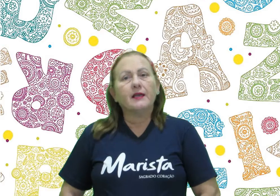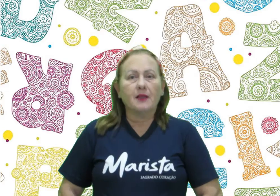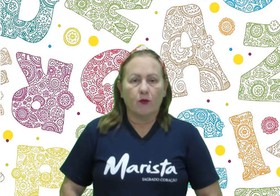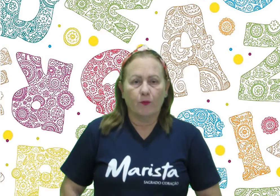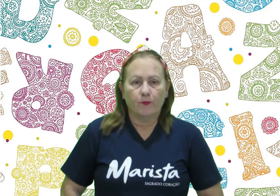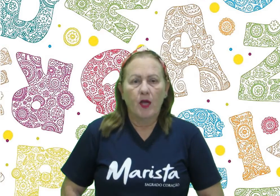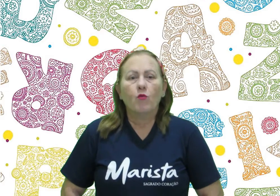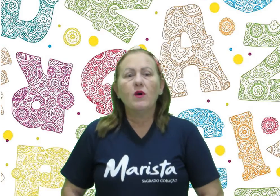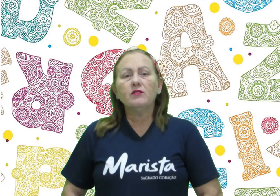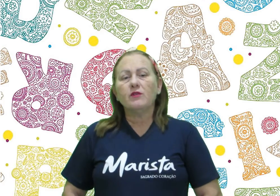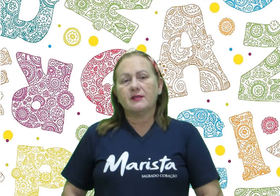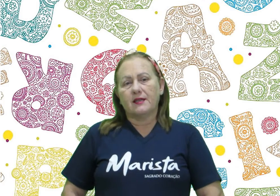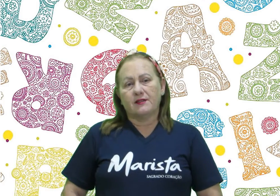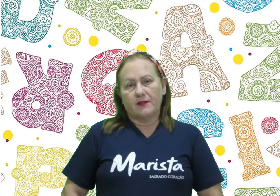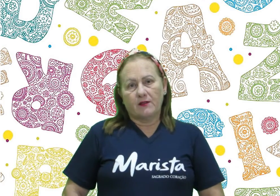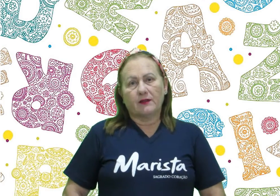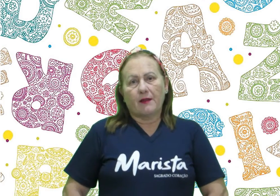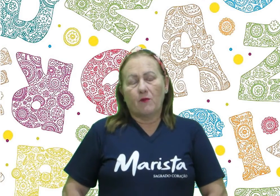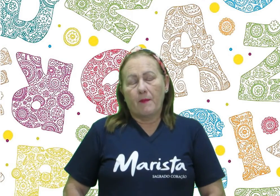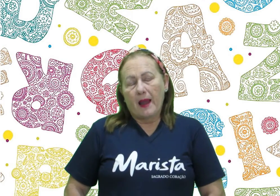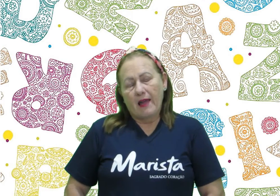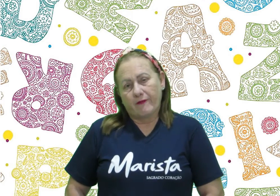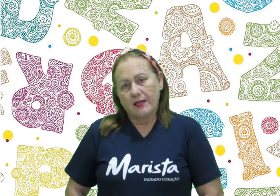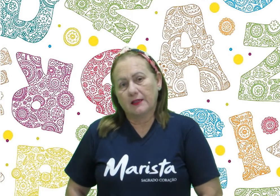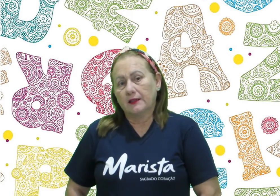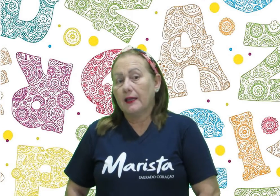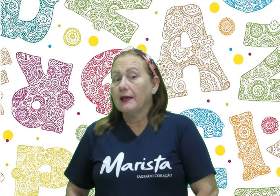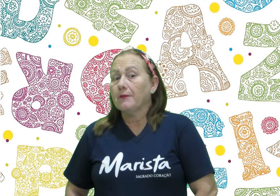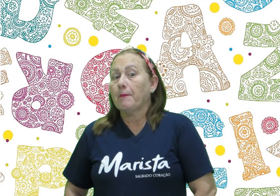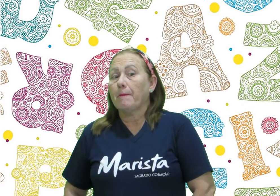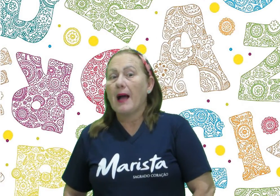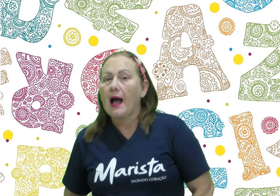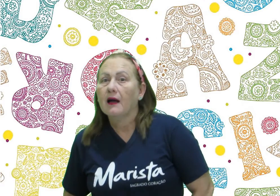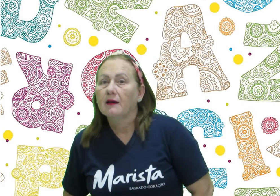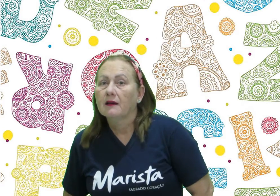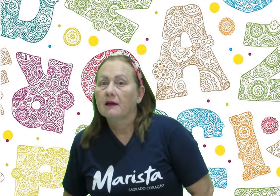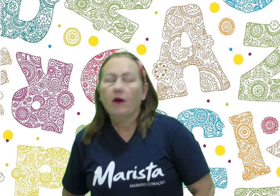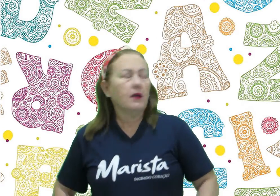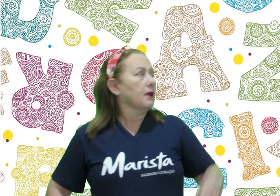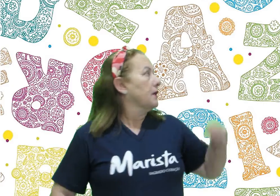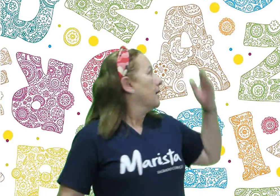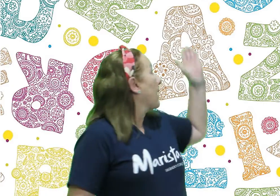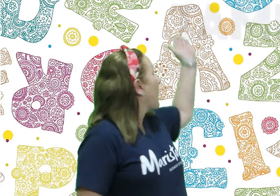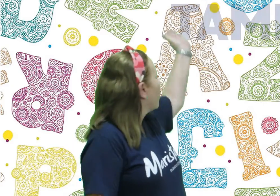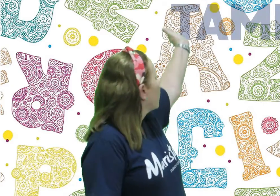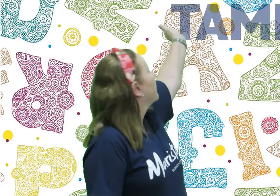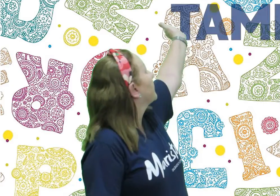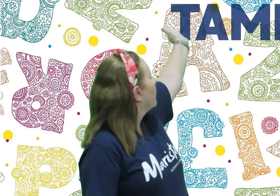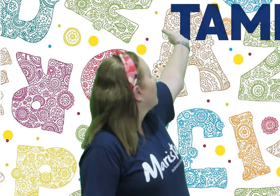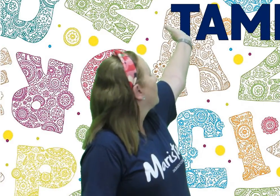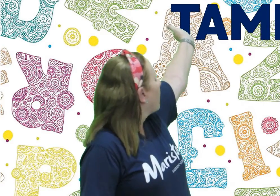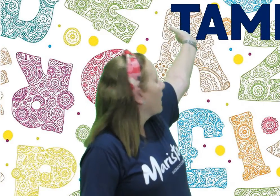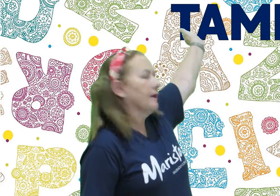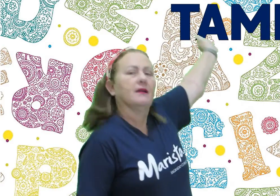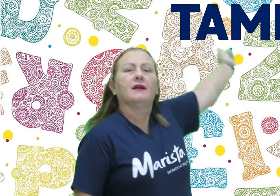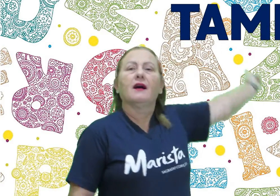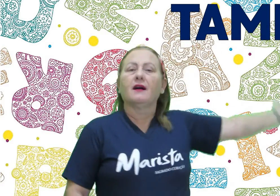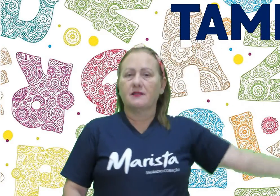Então, quando vocês viram uma palavrinha tampa, olha aí, palavrinha tampa, antes do